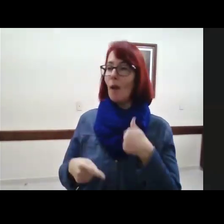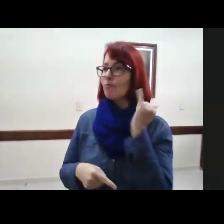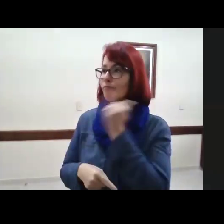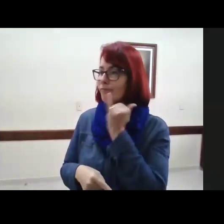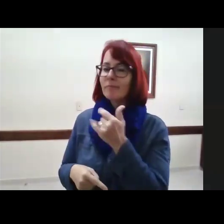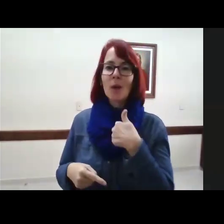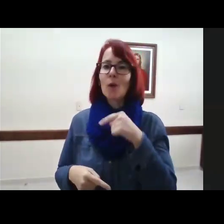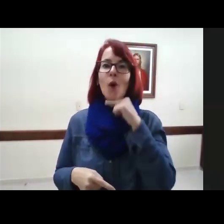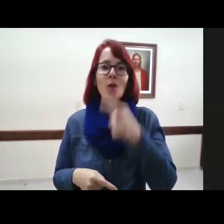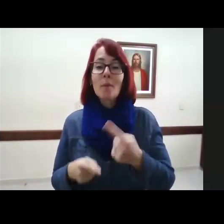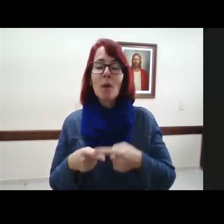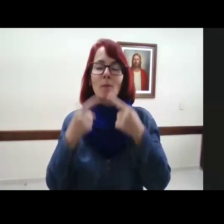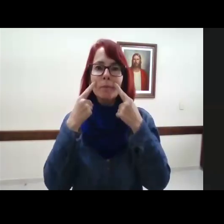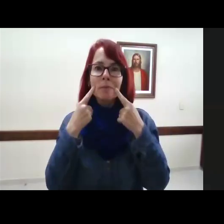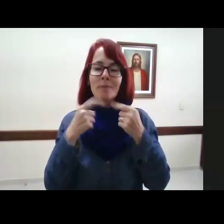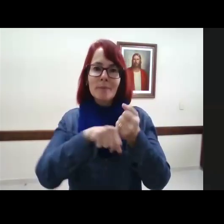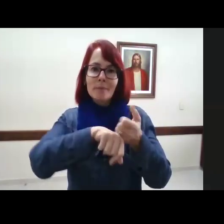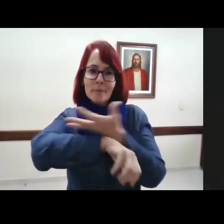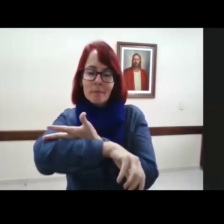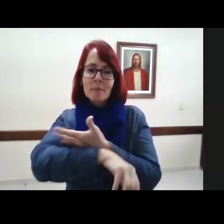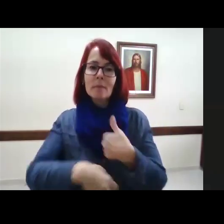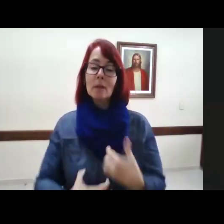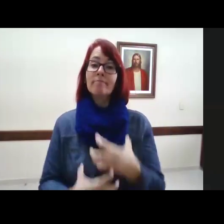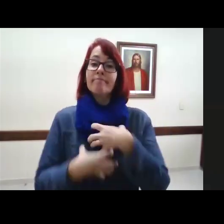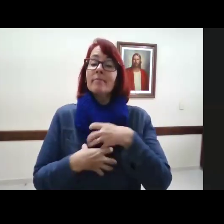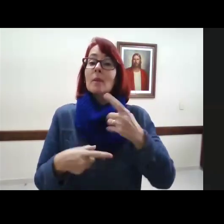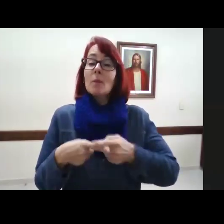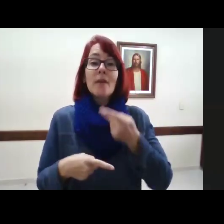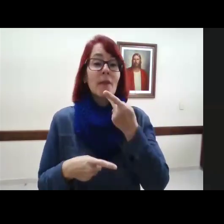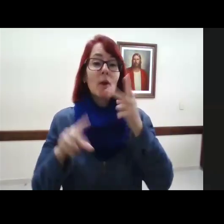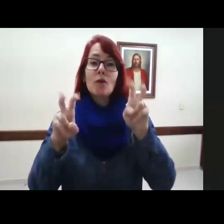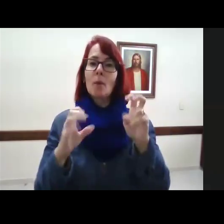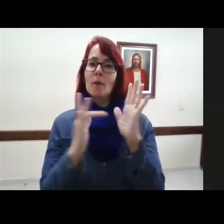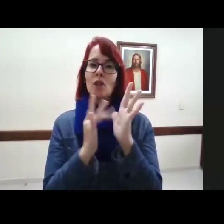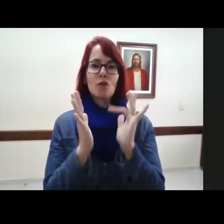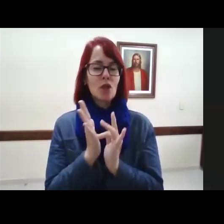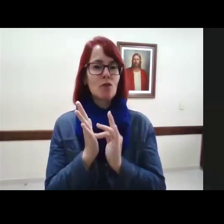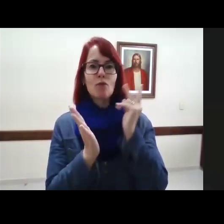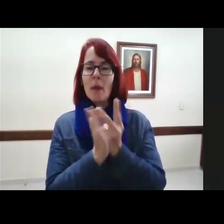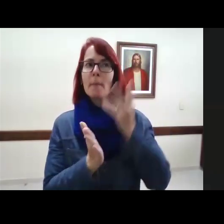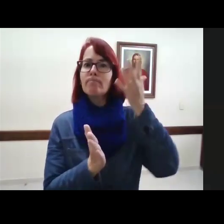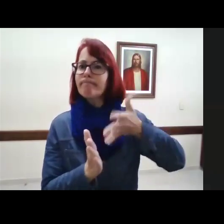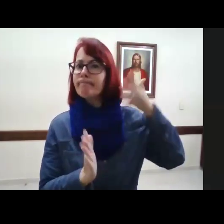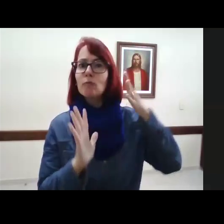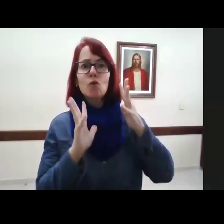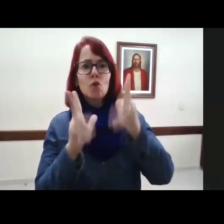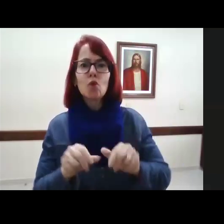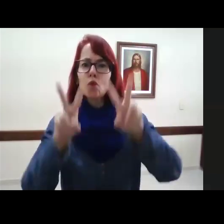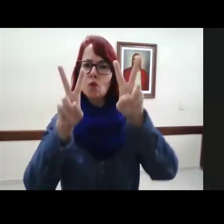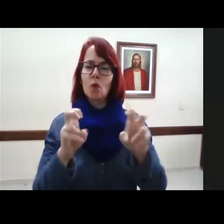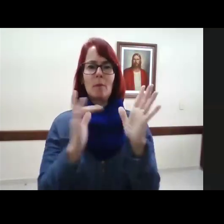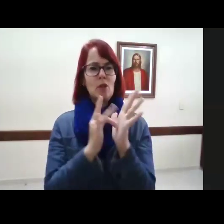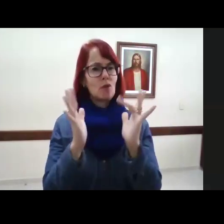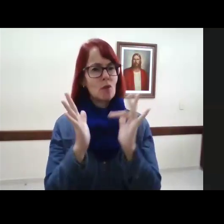todo tempo. E o discurso dele me tocou muito porque ele falou de Cristo do começo ao fim, né? Todas as coisas, todos